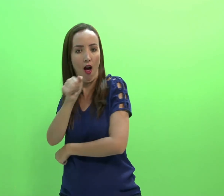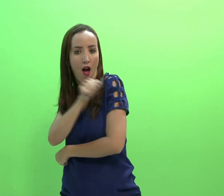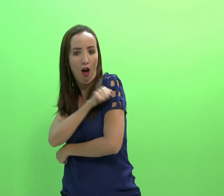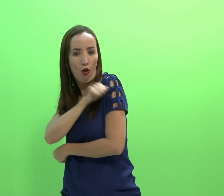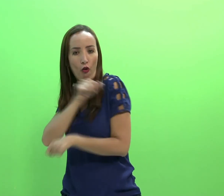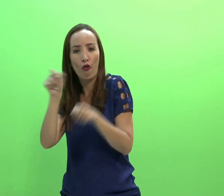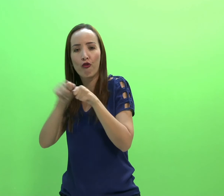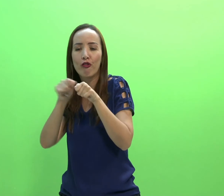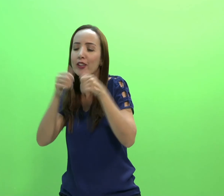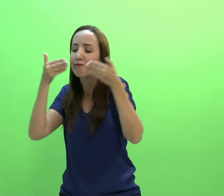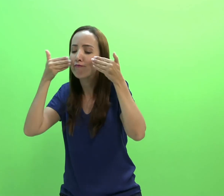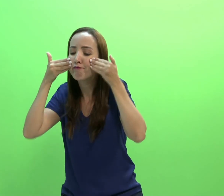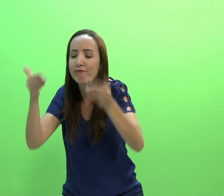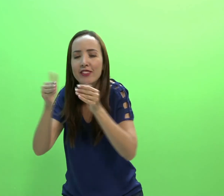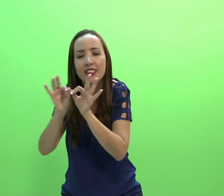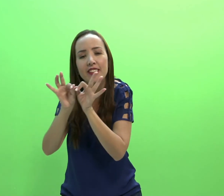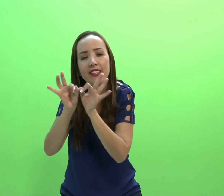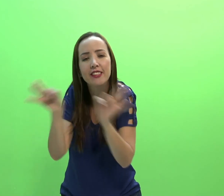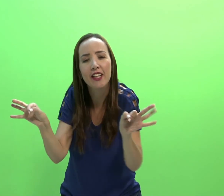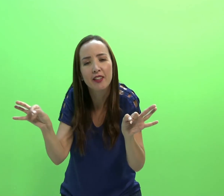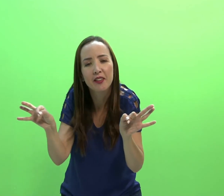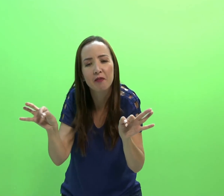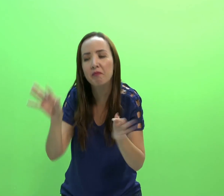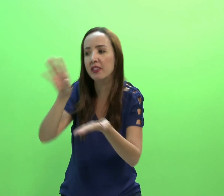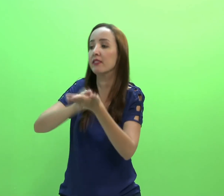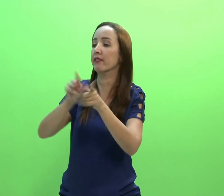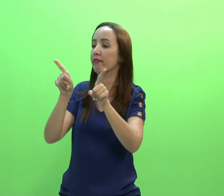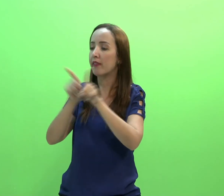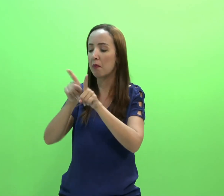de vários trabalhos, desde apresentações simples,